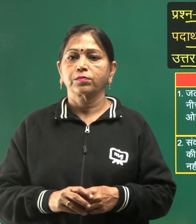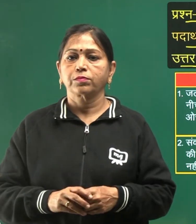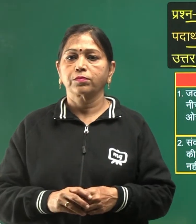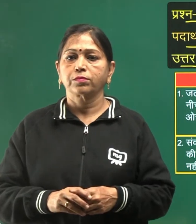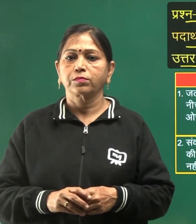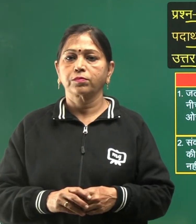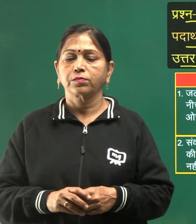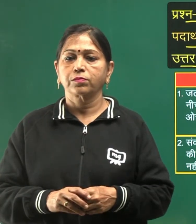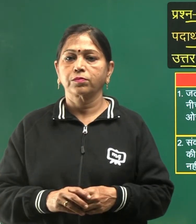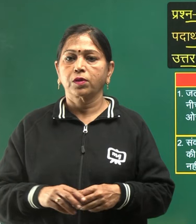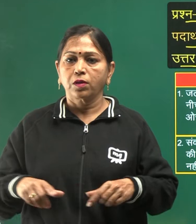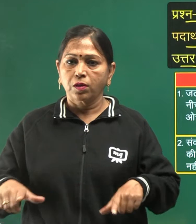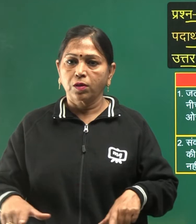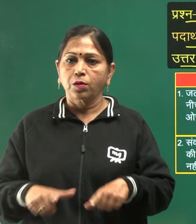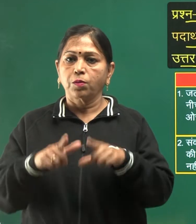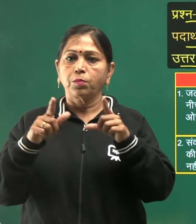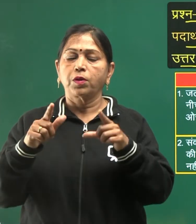खाद्य पदार्थ का संवहन